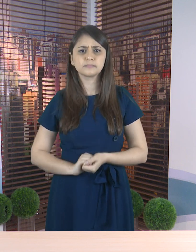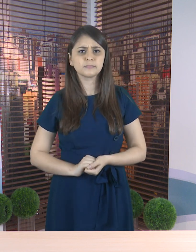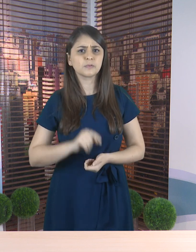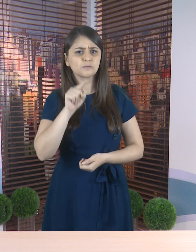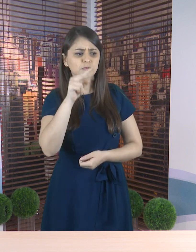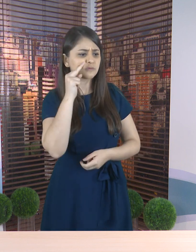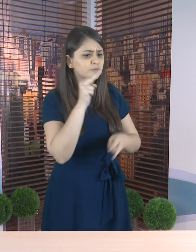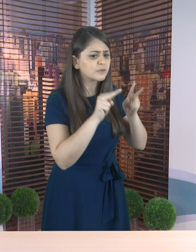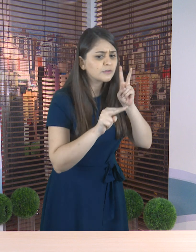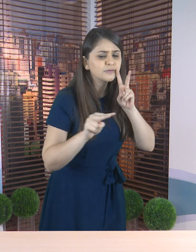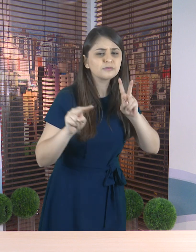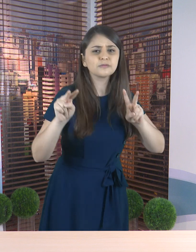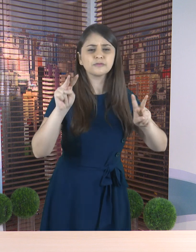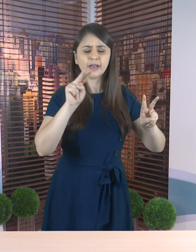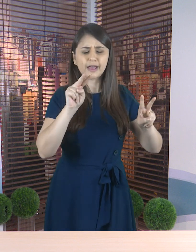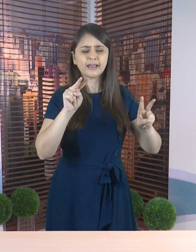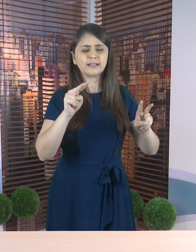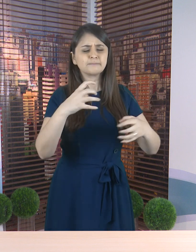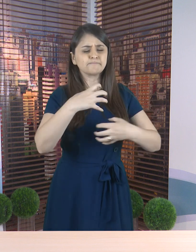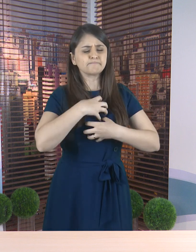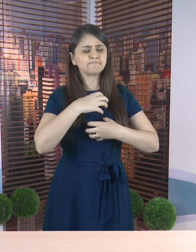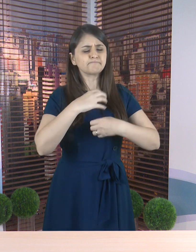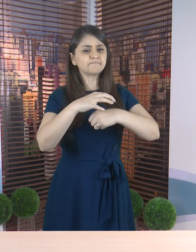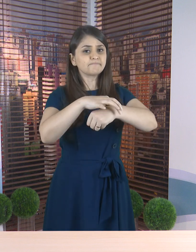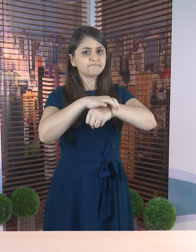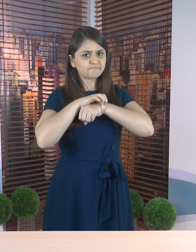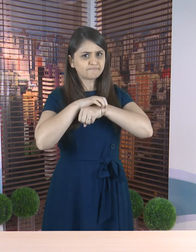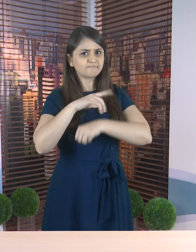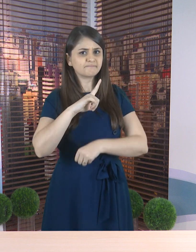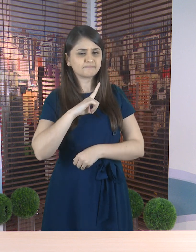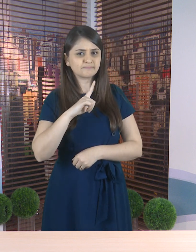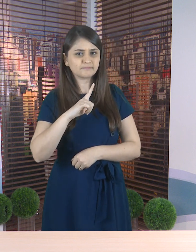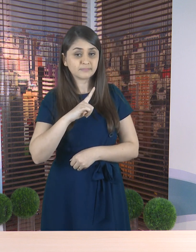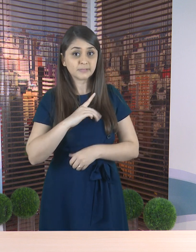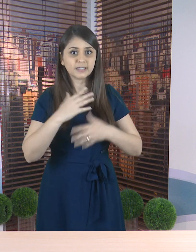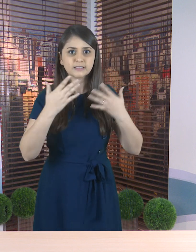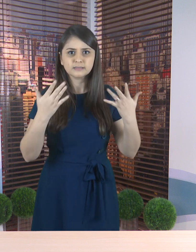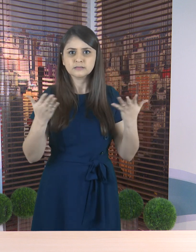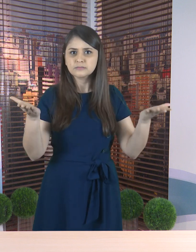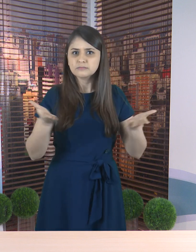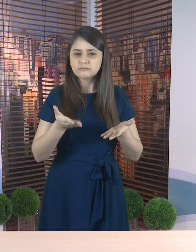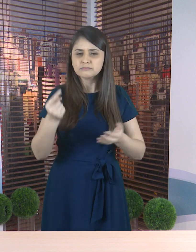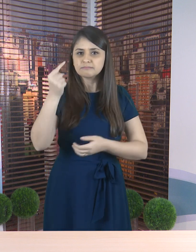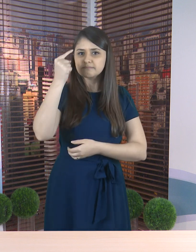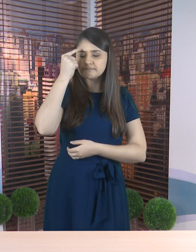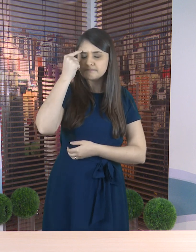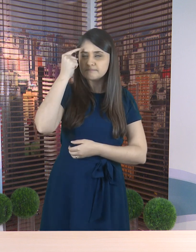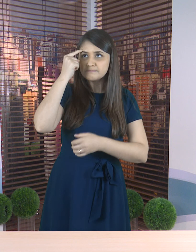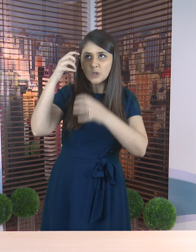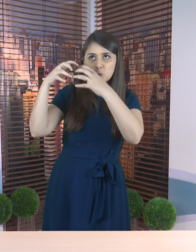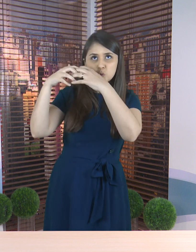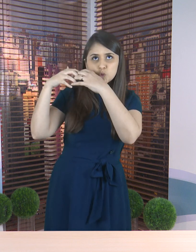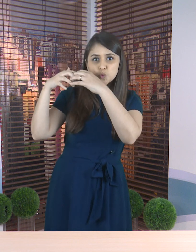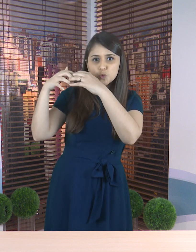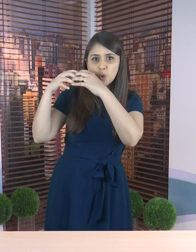até mesmo o justo passa por tribulação. Nós mostraremos que Zofar, assim como seus